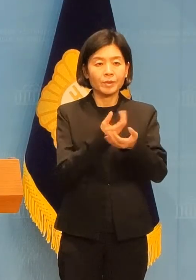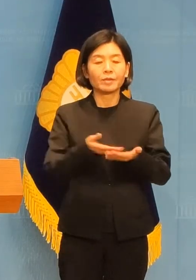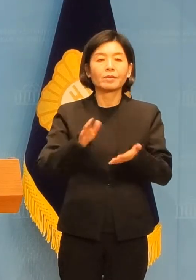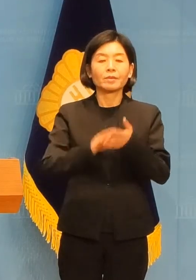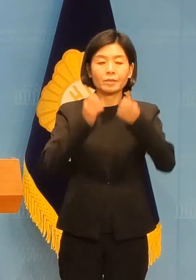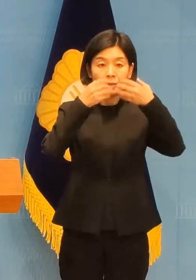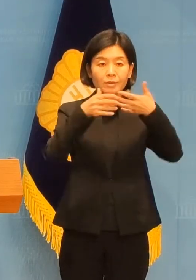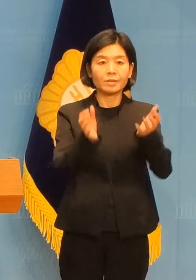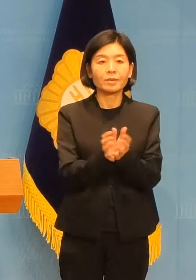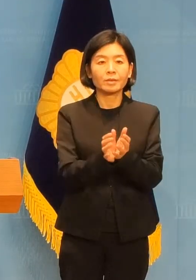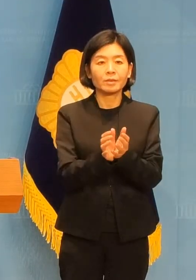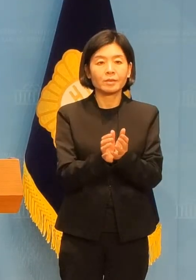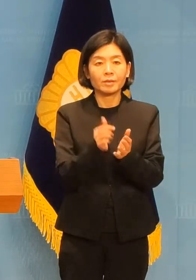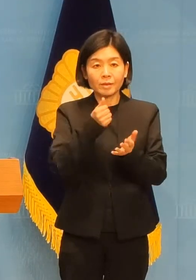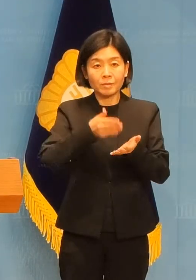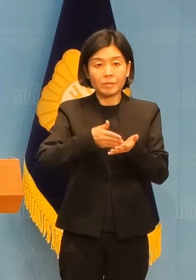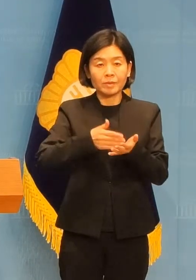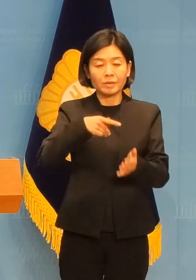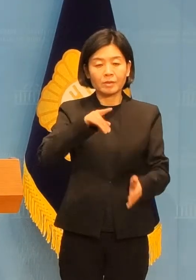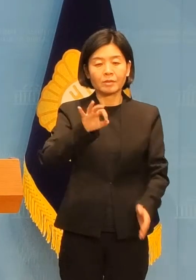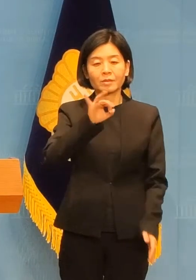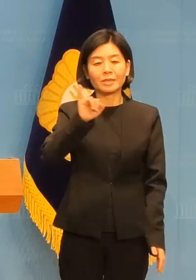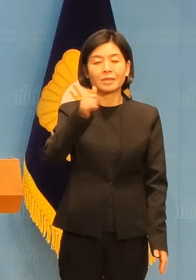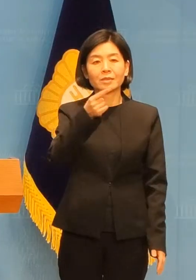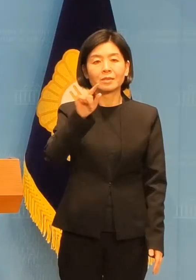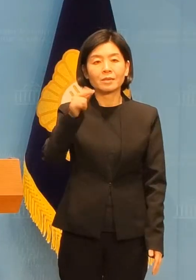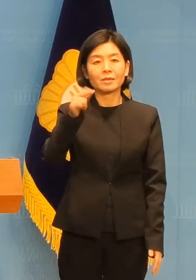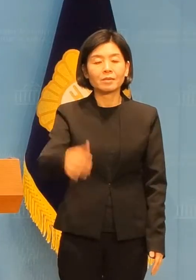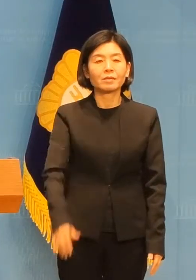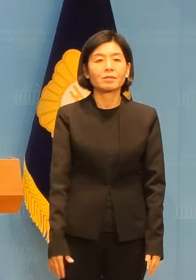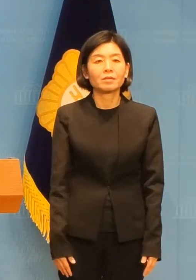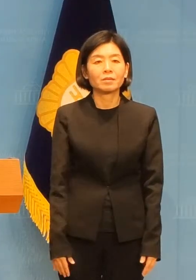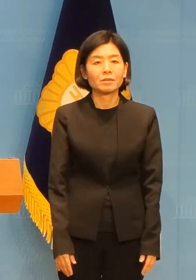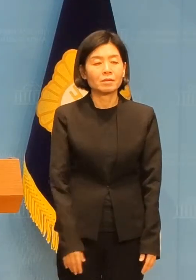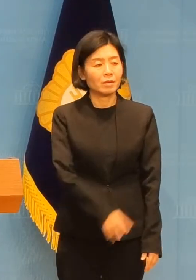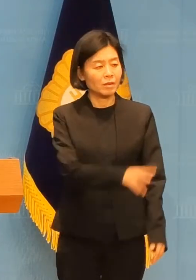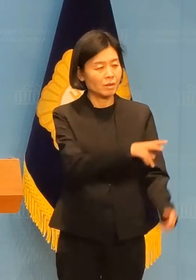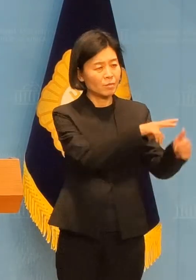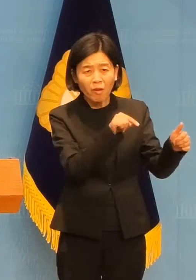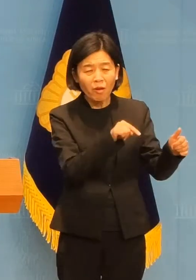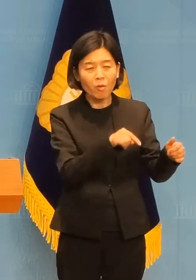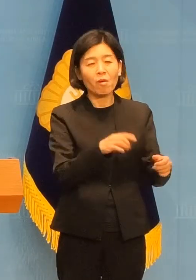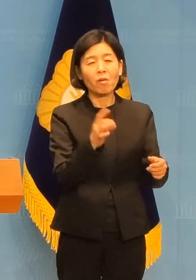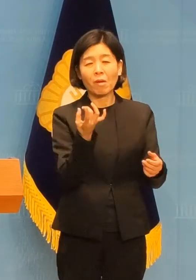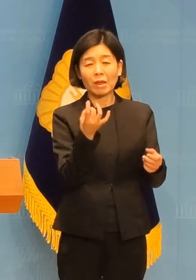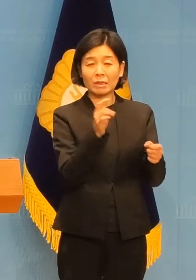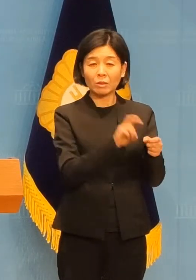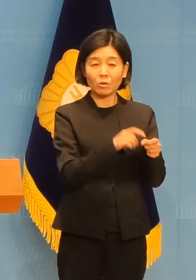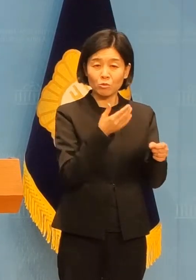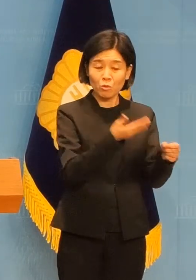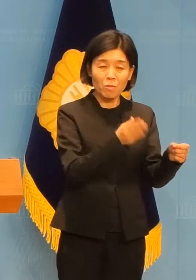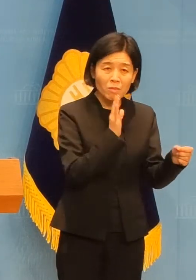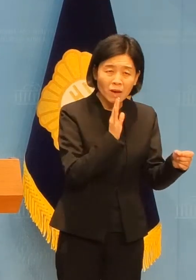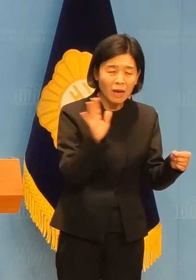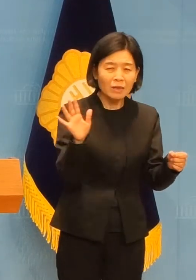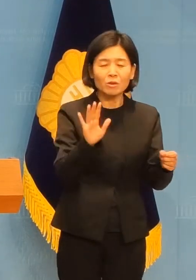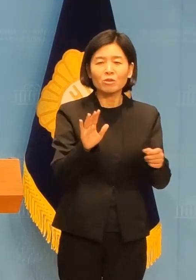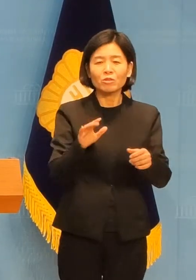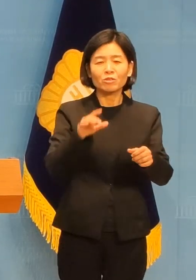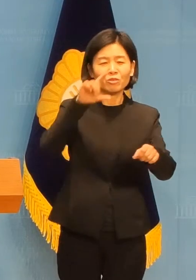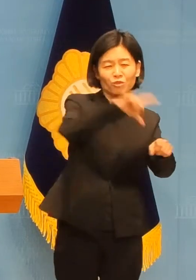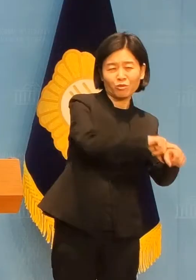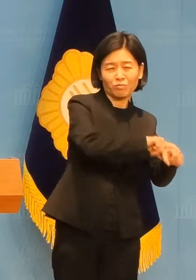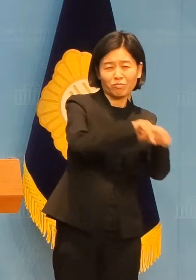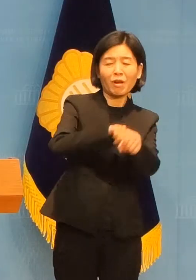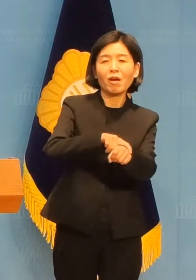개혁신당 대변인 정이한입니다. 미운 놈 떡 대신 수갑 주는 황교안 전 국무총리에